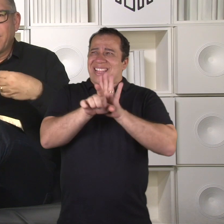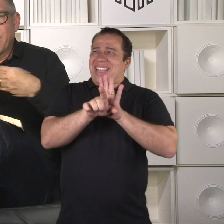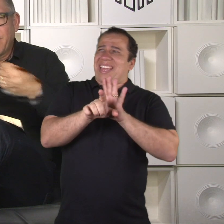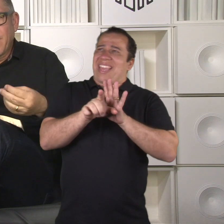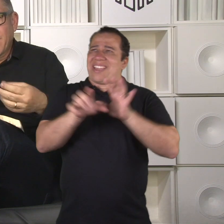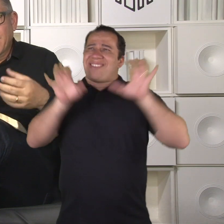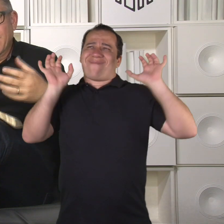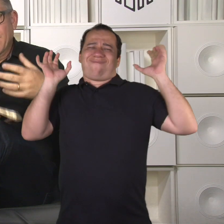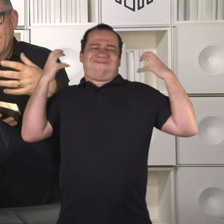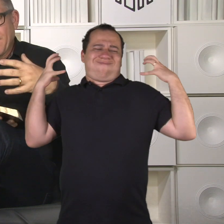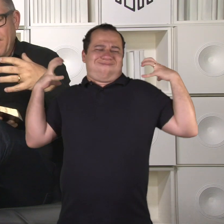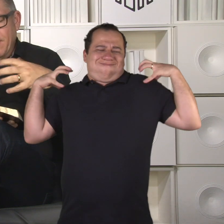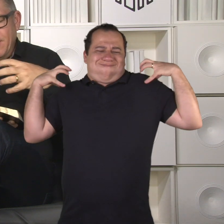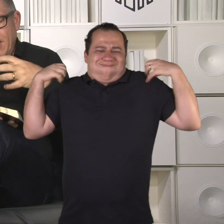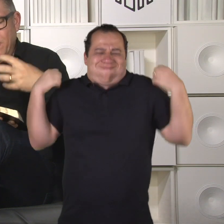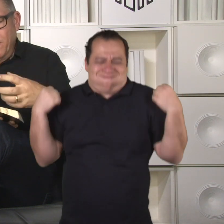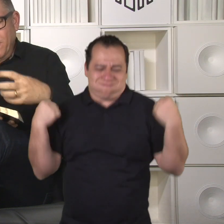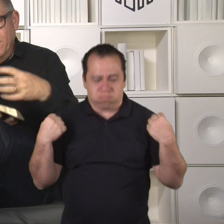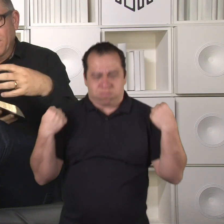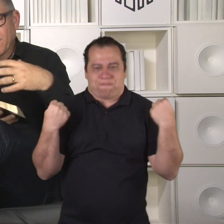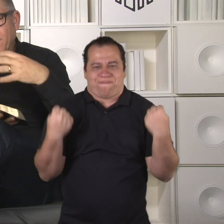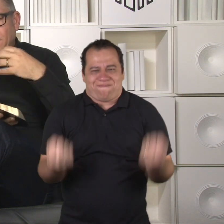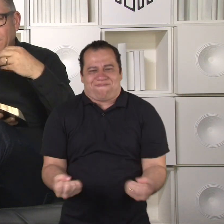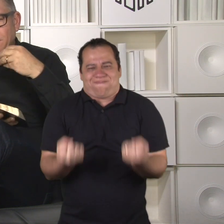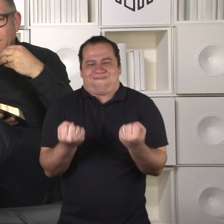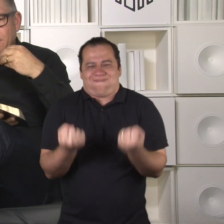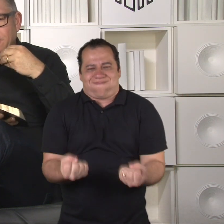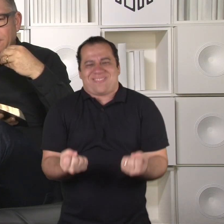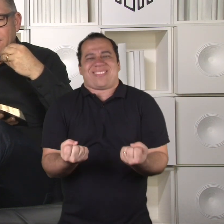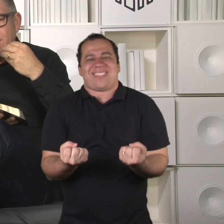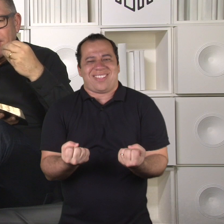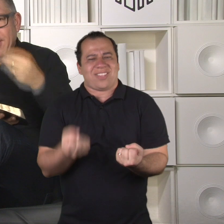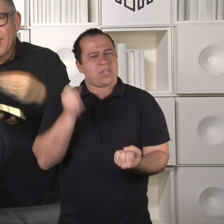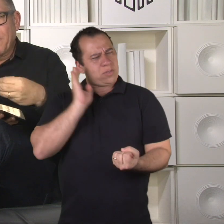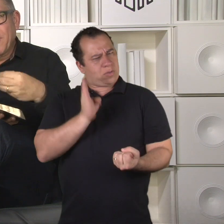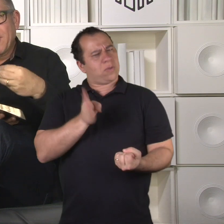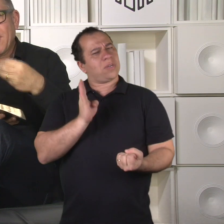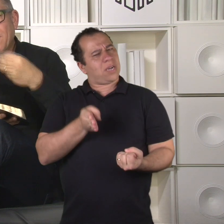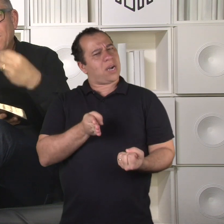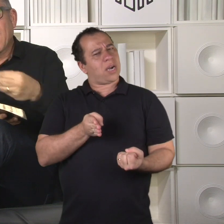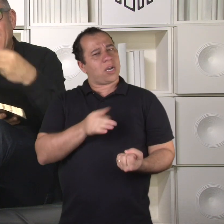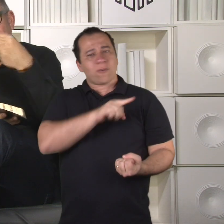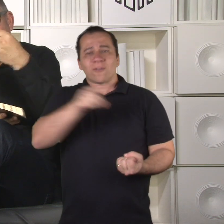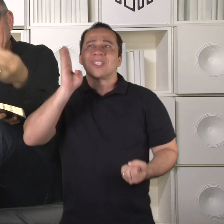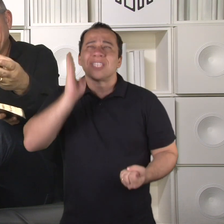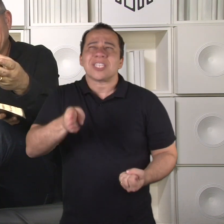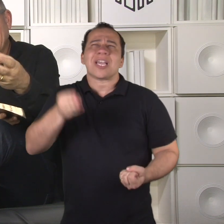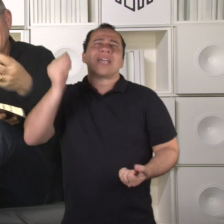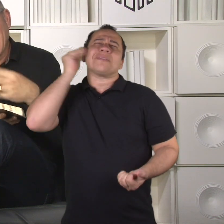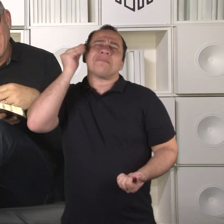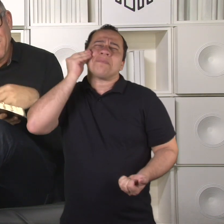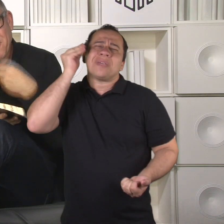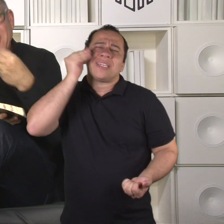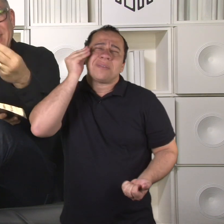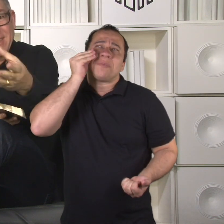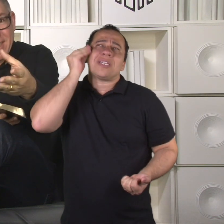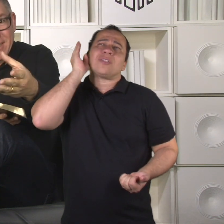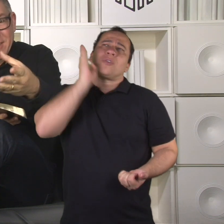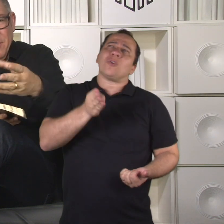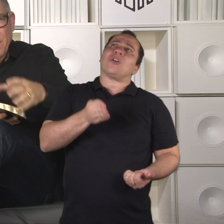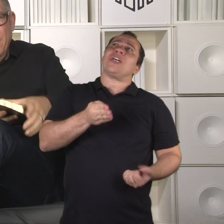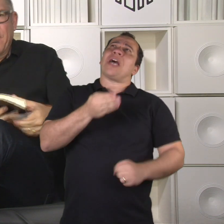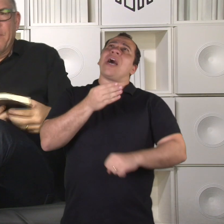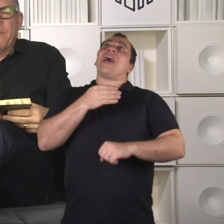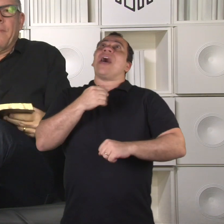tentando viver de acordo com os ditames da sua religião e da religião